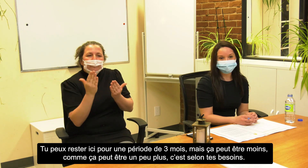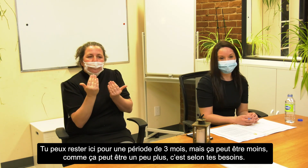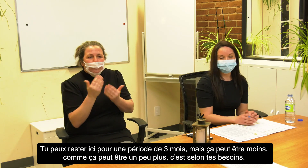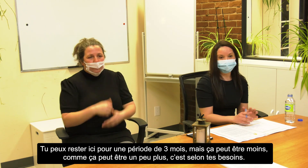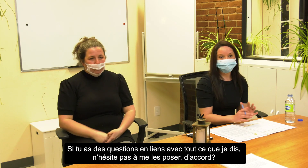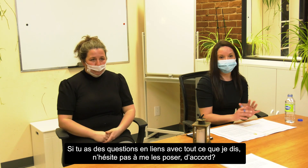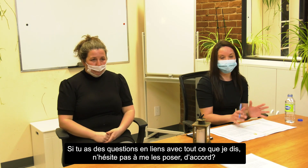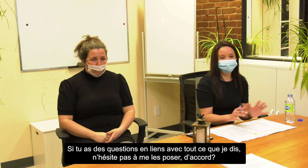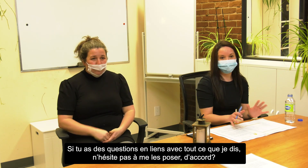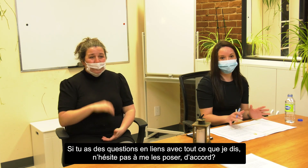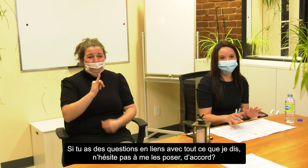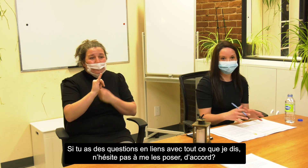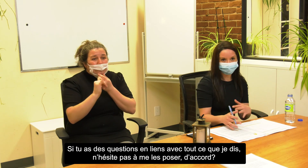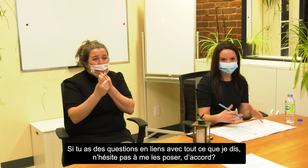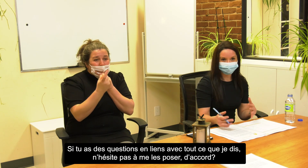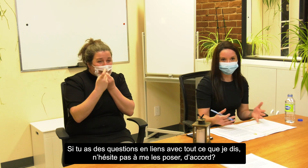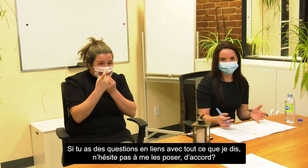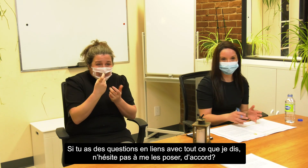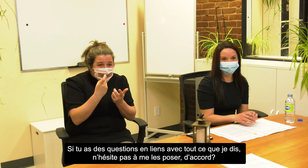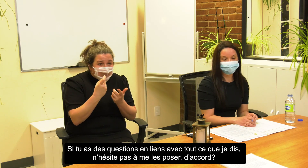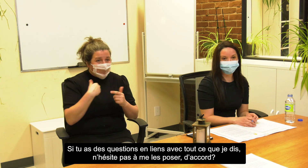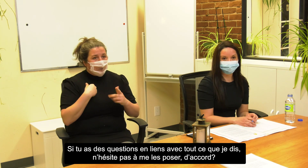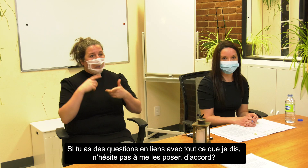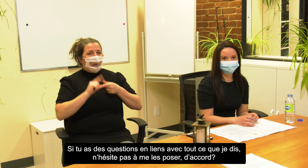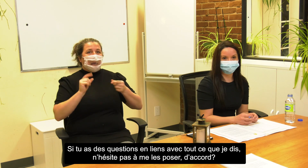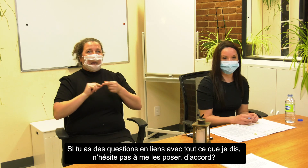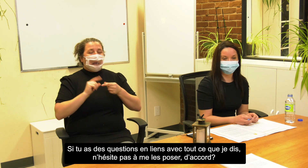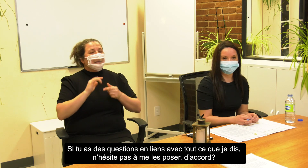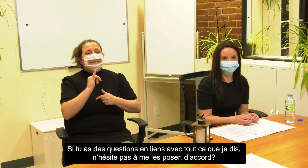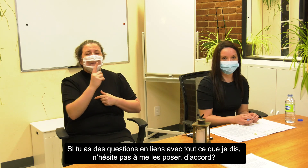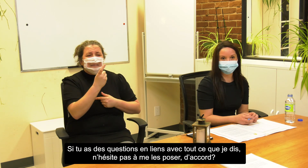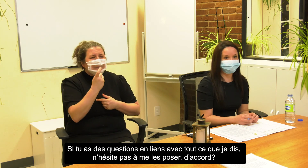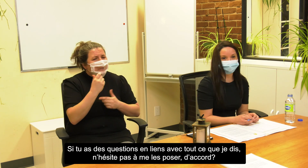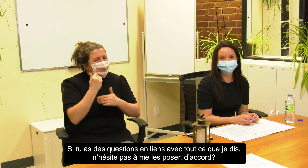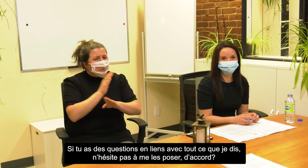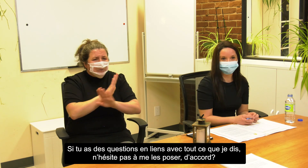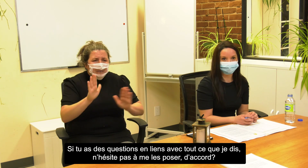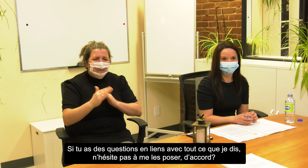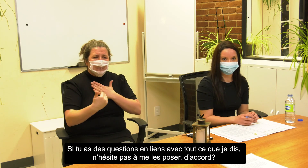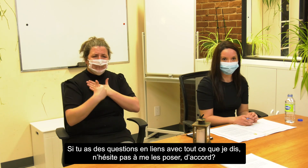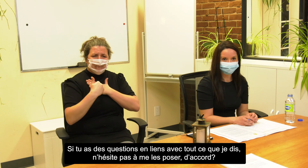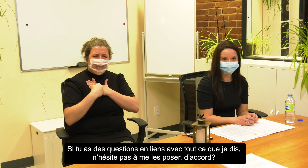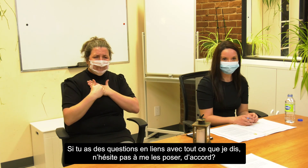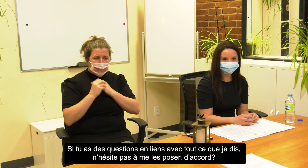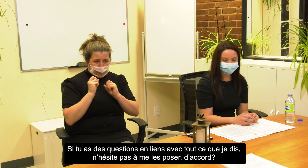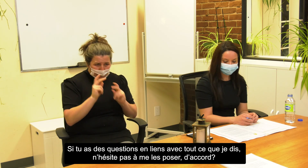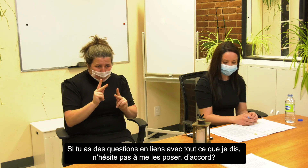Si jamais tu as des questions là, au fil de ce que je te dis, n'hésite pas à me poser des questions.